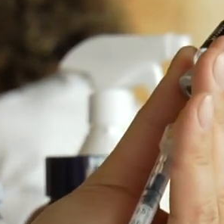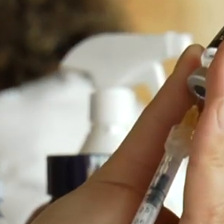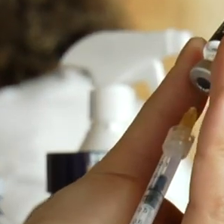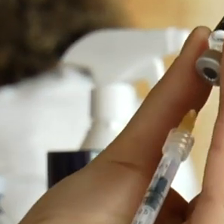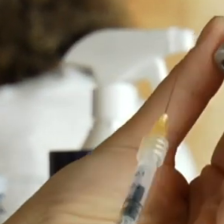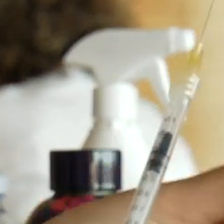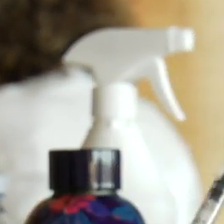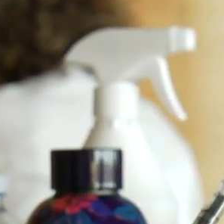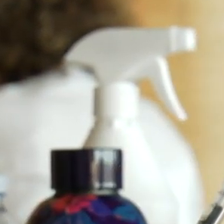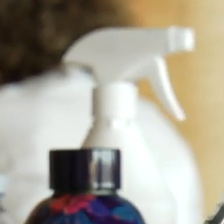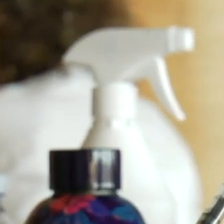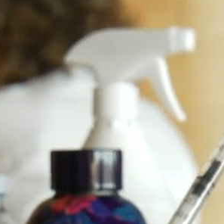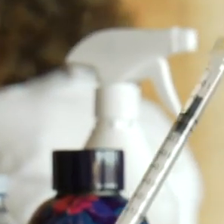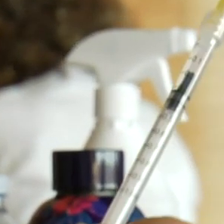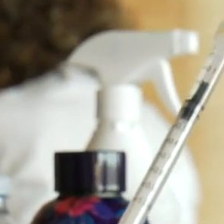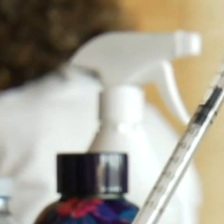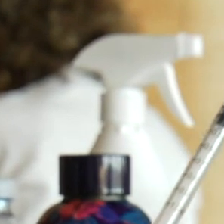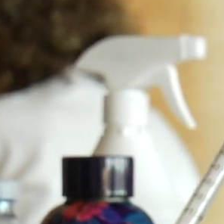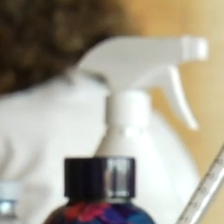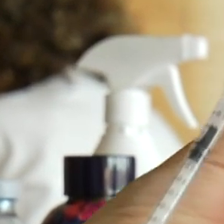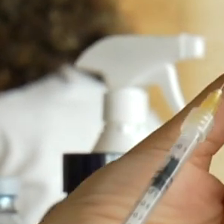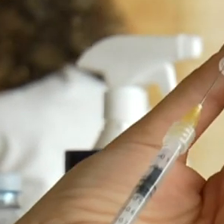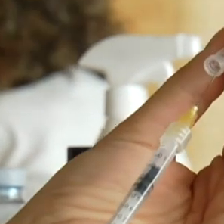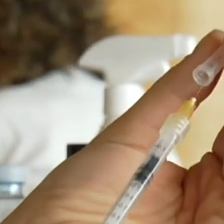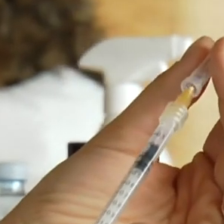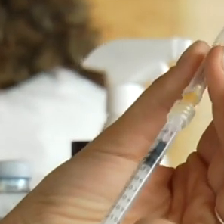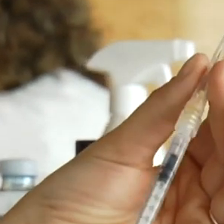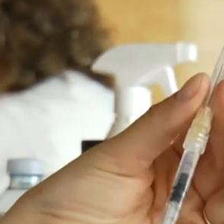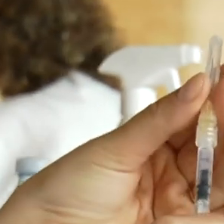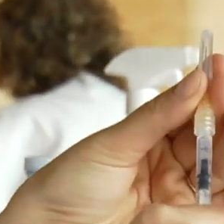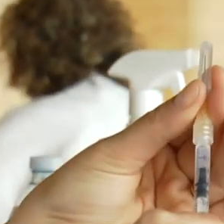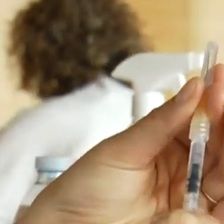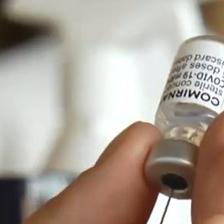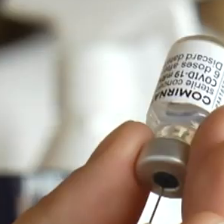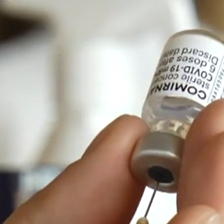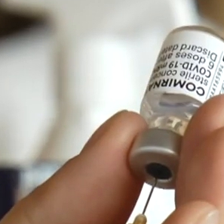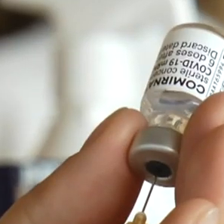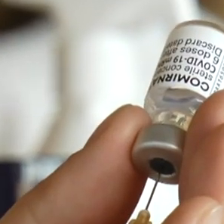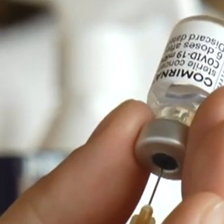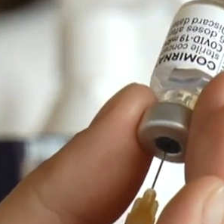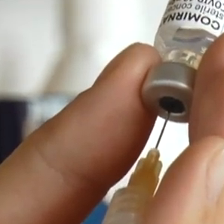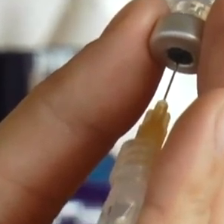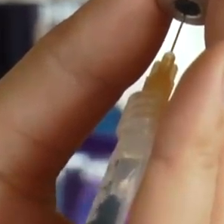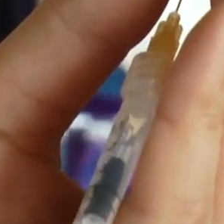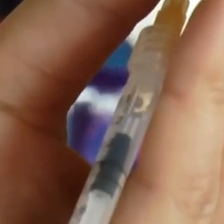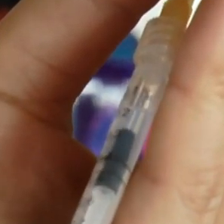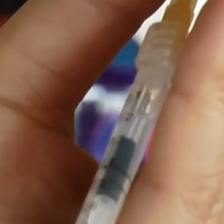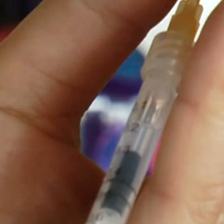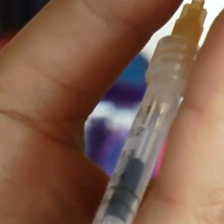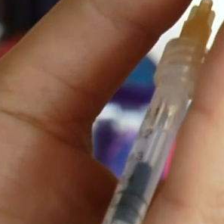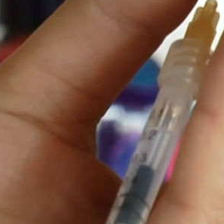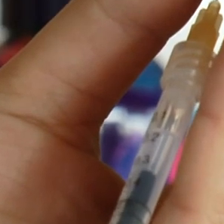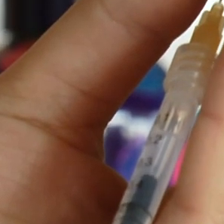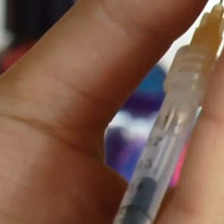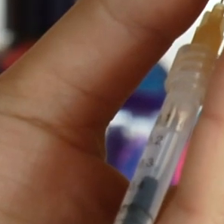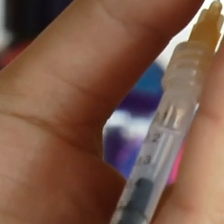in poi. Intanto nei prossimi giorni vi sarà un incontro delle regioni con i capigruppo dei partiti di Camera e Senato per illustrare i costi